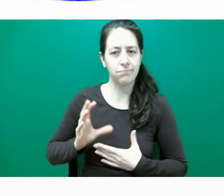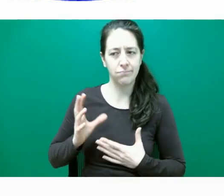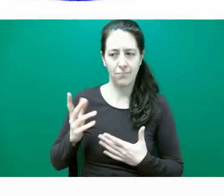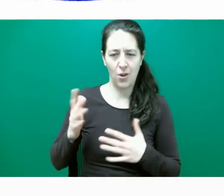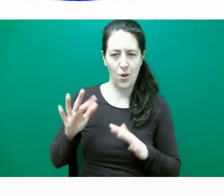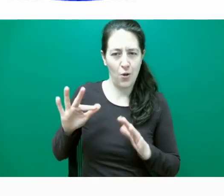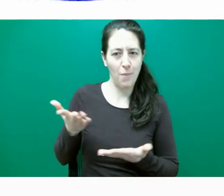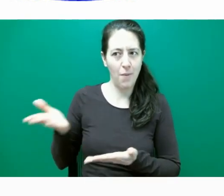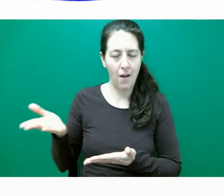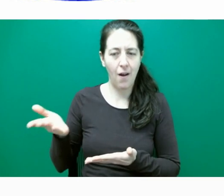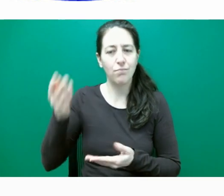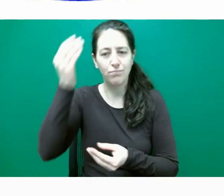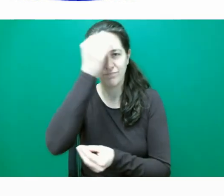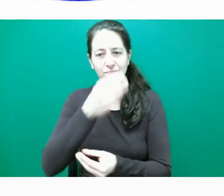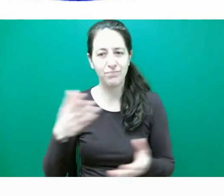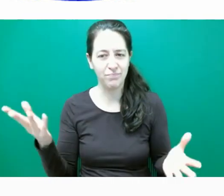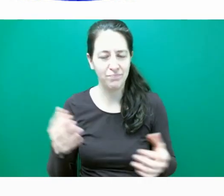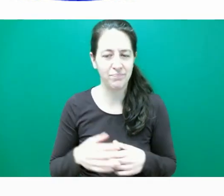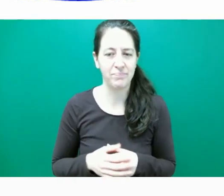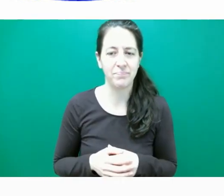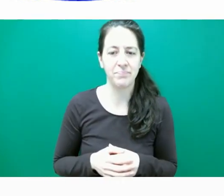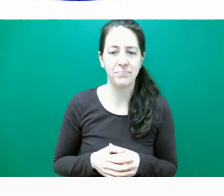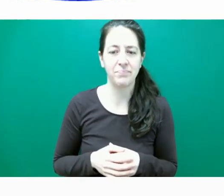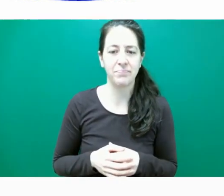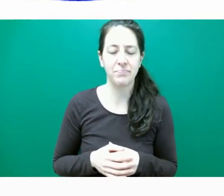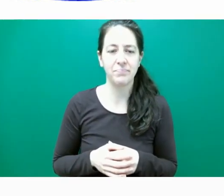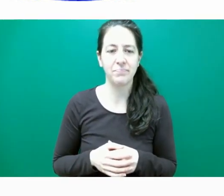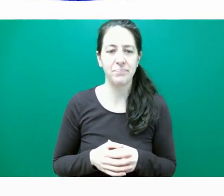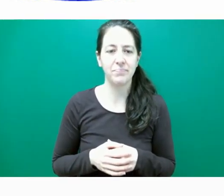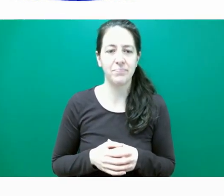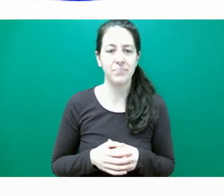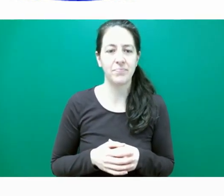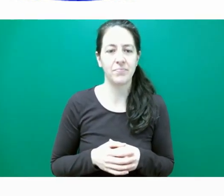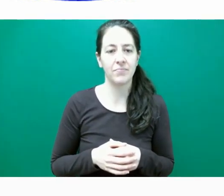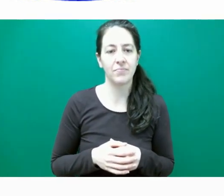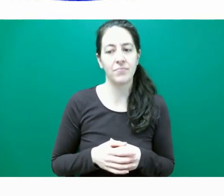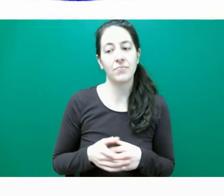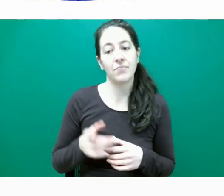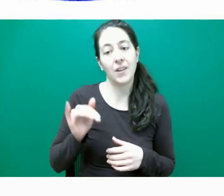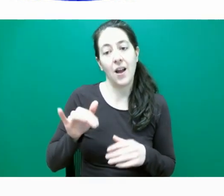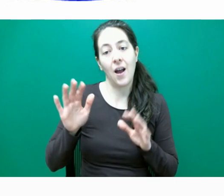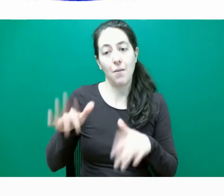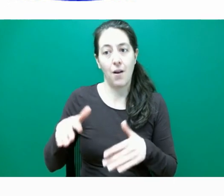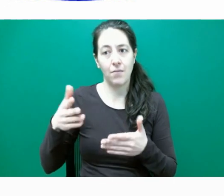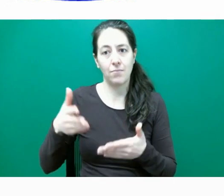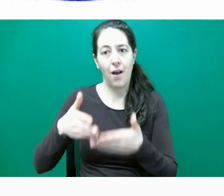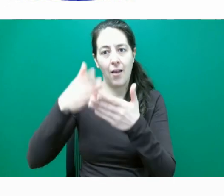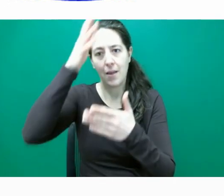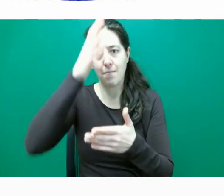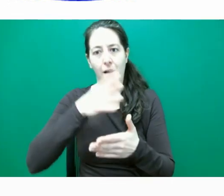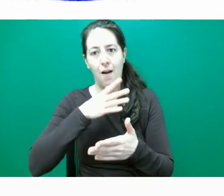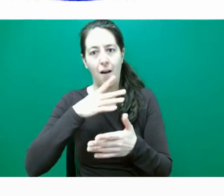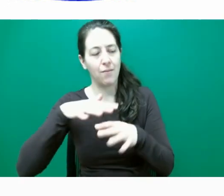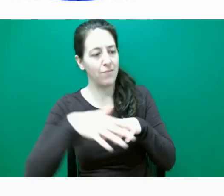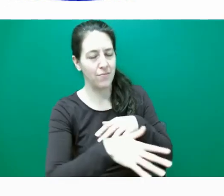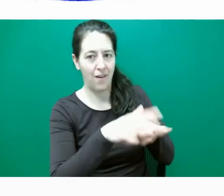personnelle qui se transmet vers les élèves, les enfants. Et donc, j'invite les parents notamment à